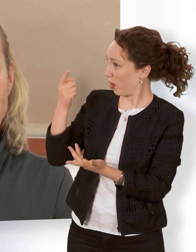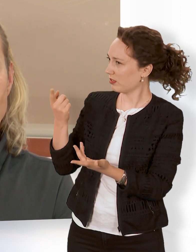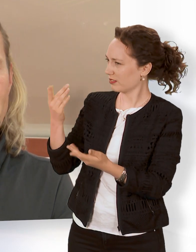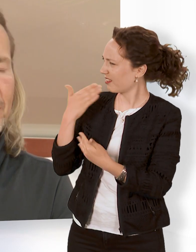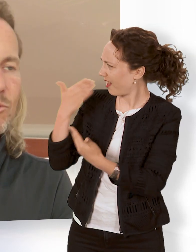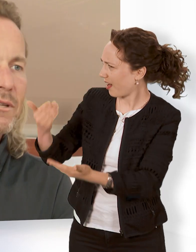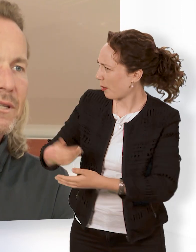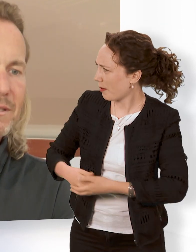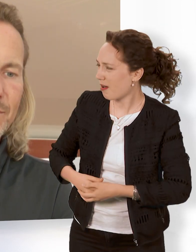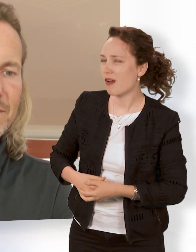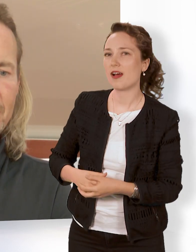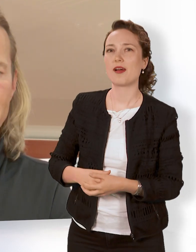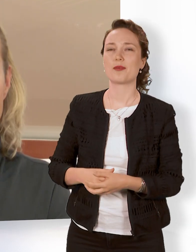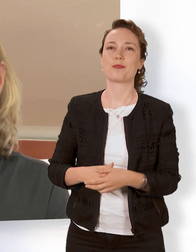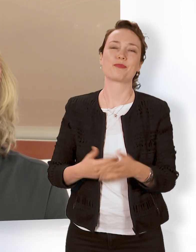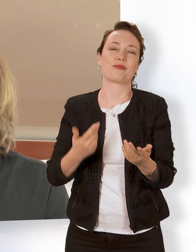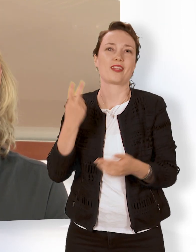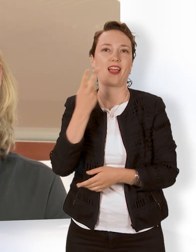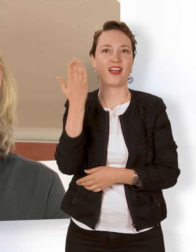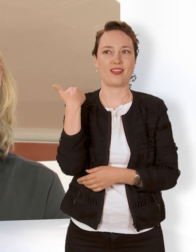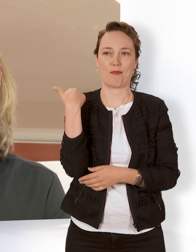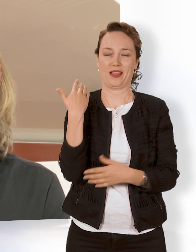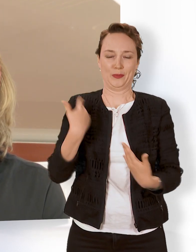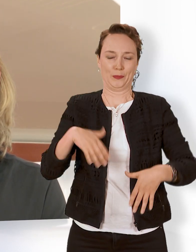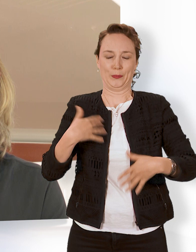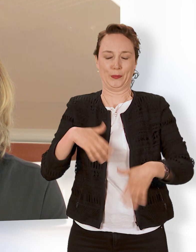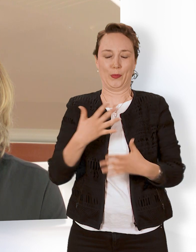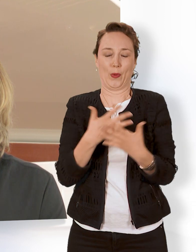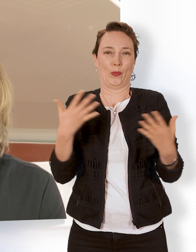meine, natürlich war das damals eine Riesensache,